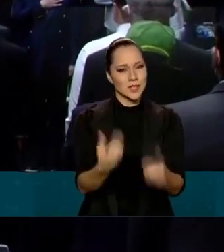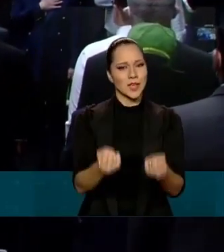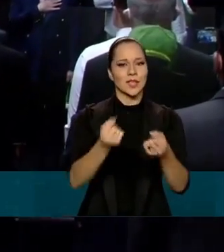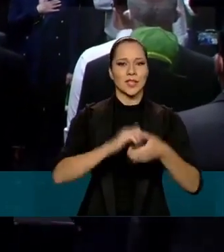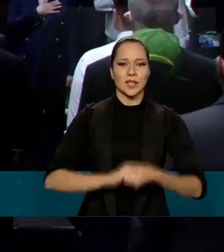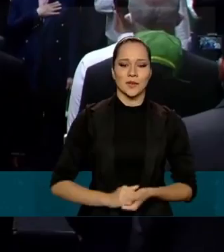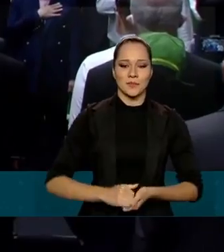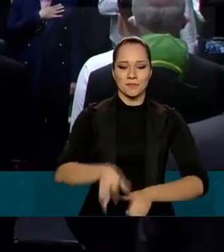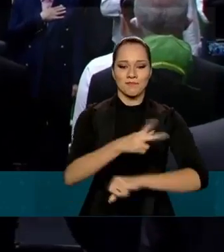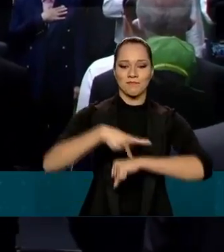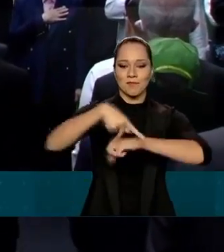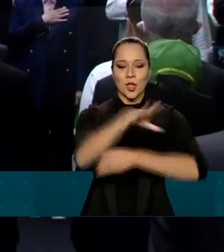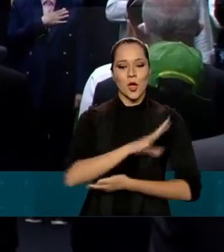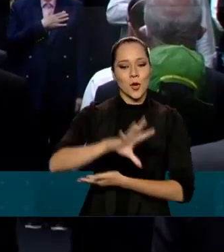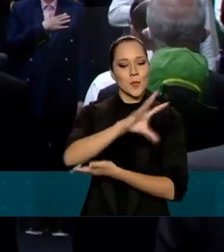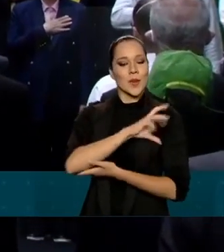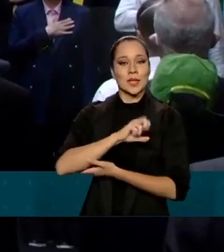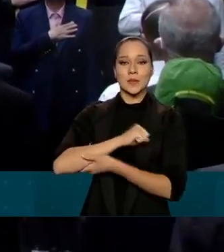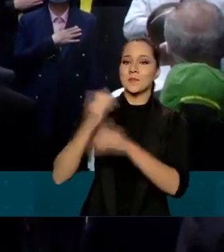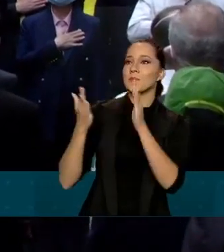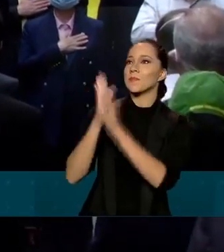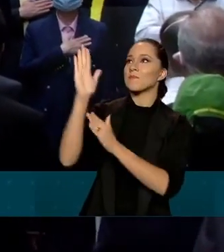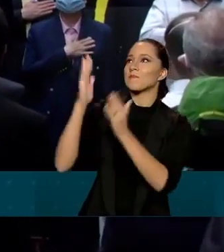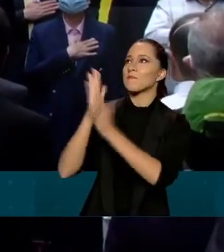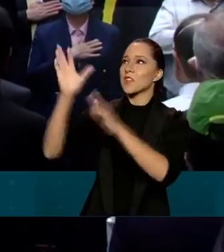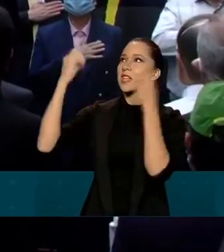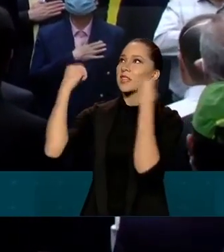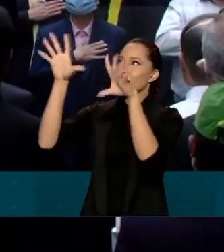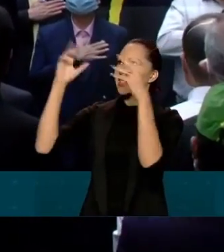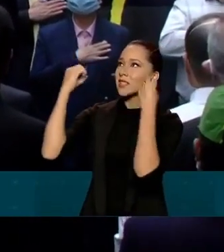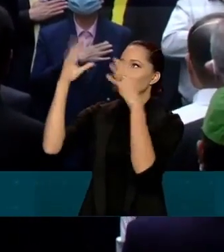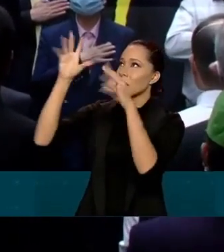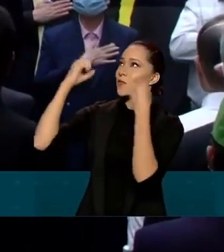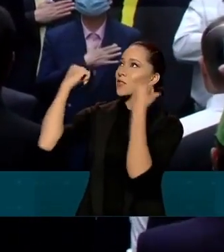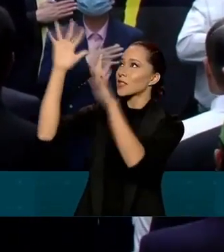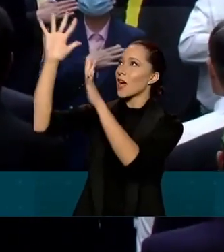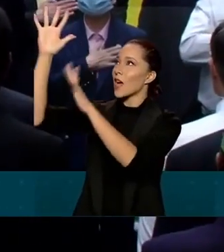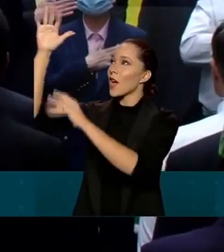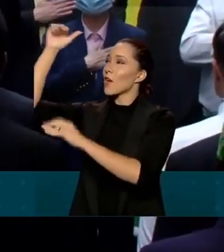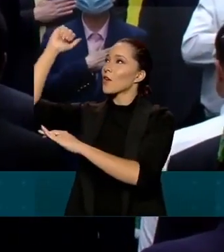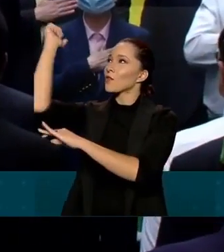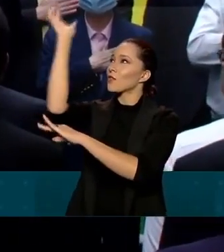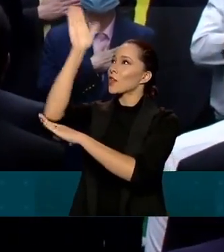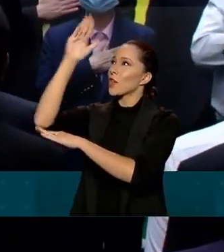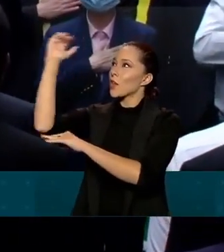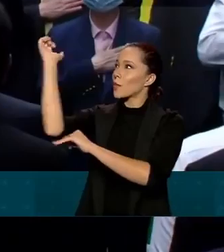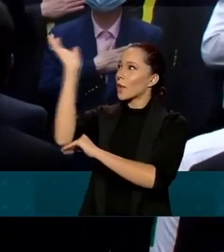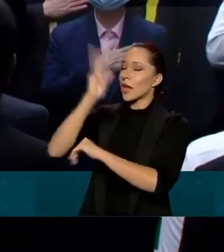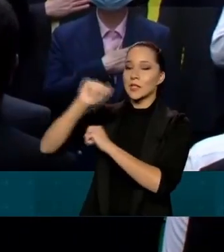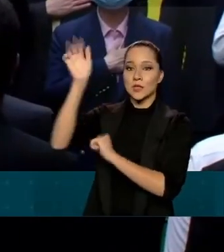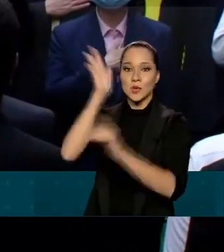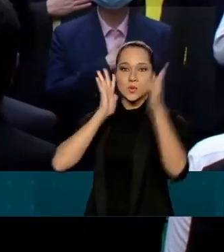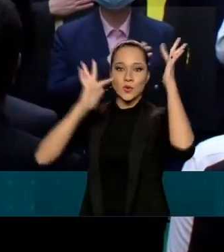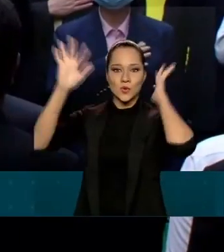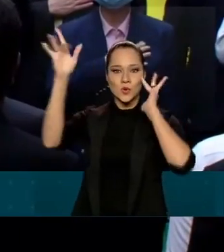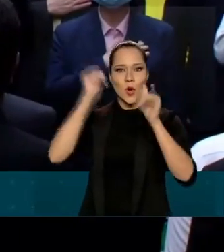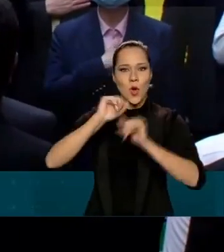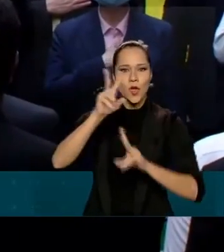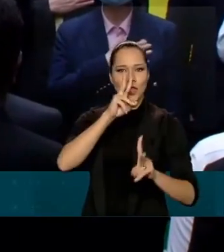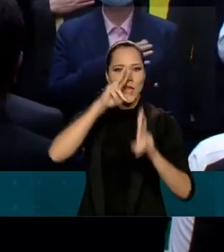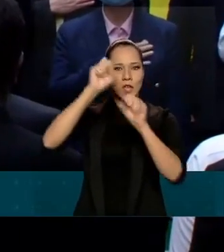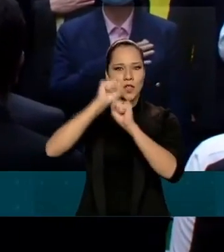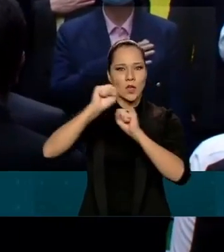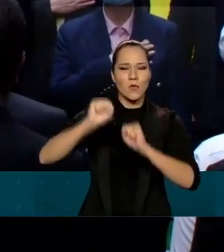peito à própria morte. Ó pátria, pátria, glorificada, salve, salve, Brasil, um